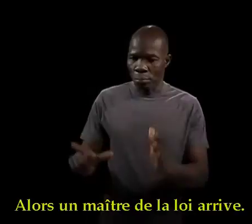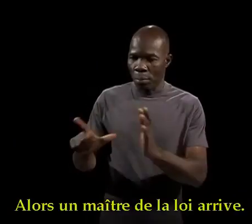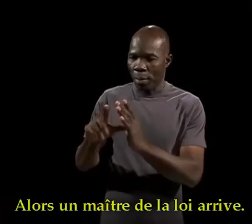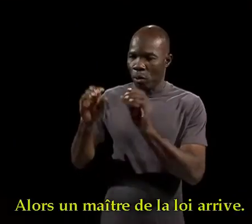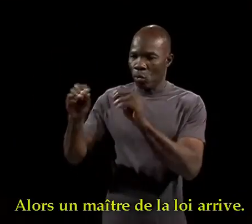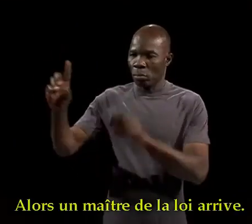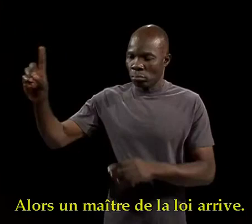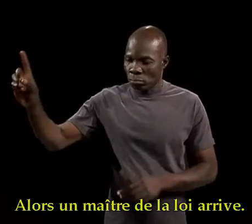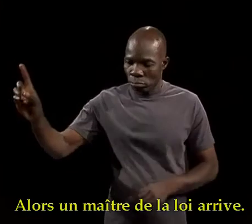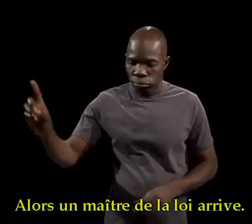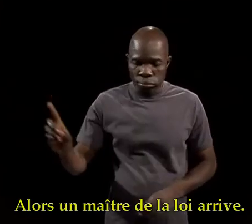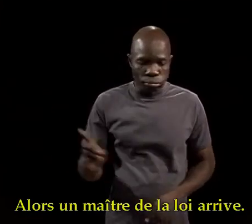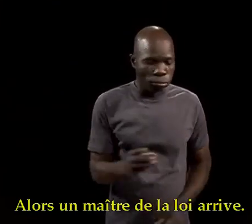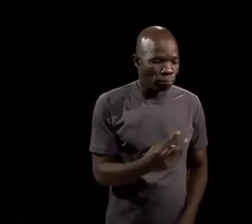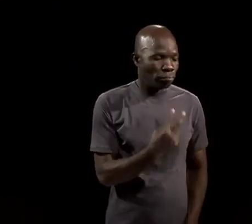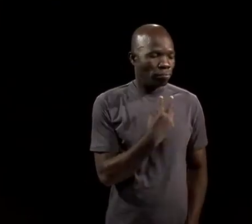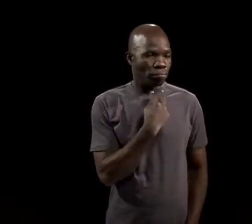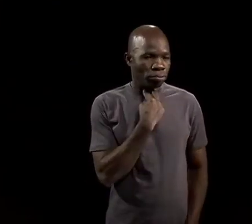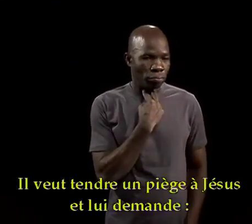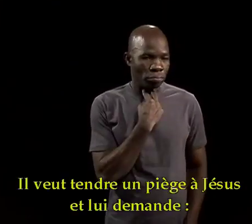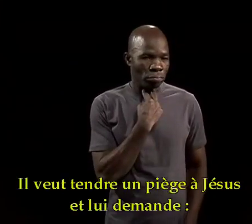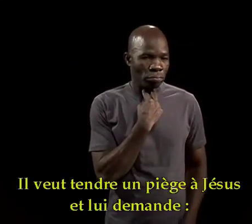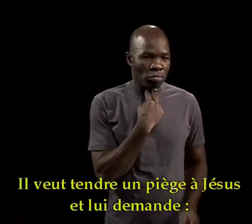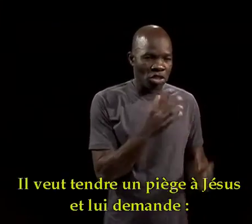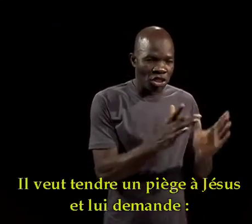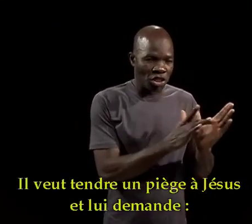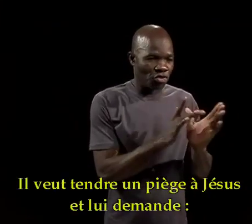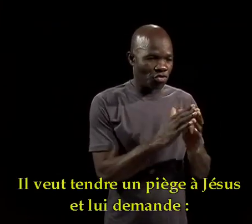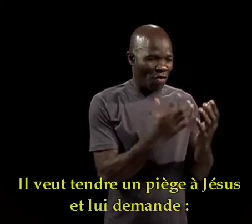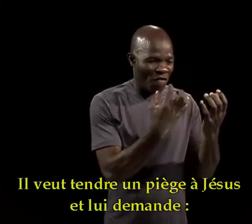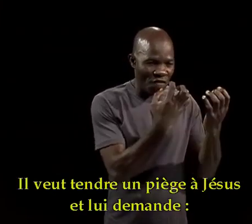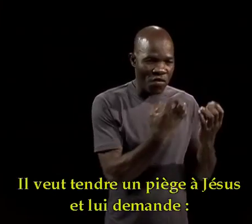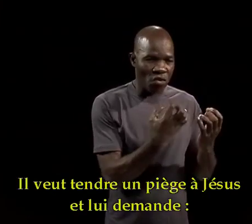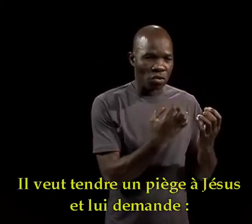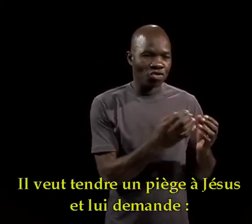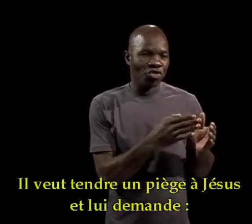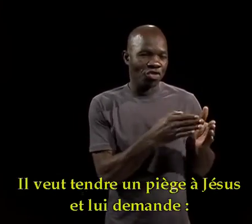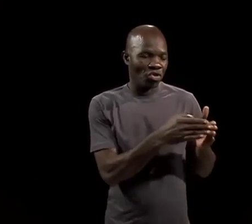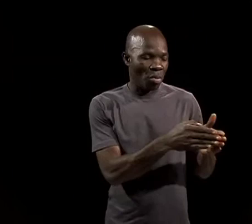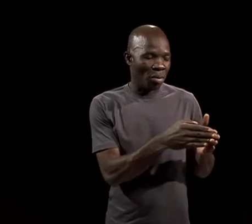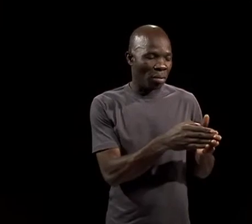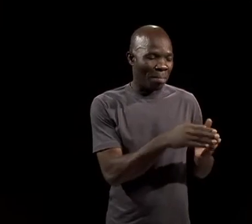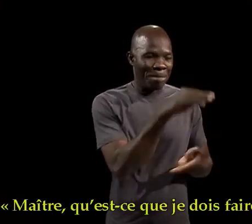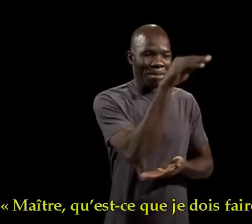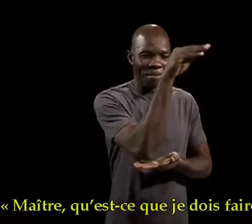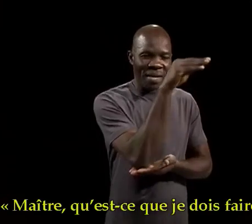Alors un maître de la loi arrive. Il veut tendre un piège à Jésus et lui demande. « Maître,